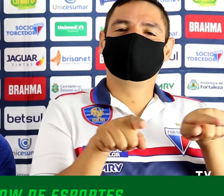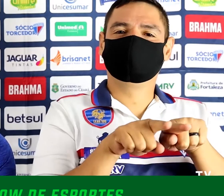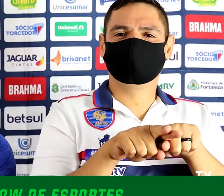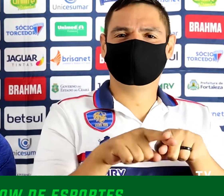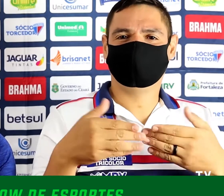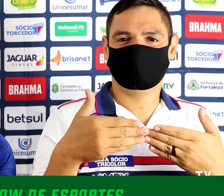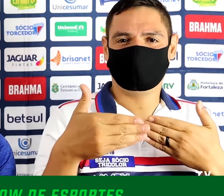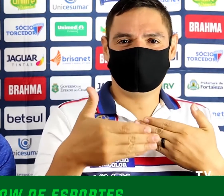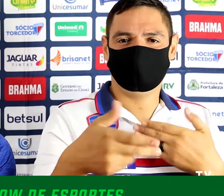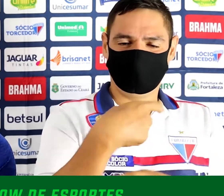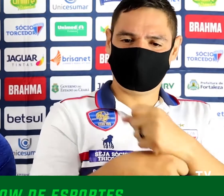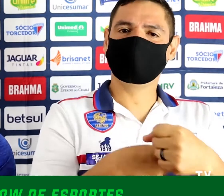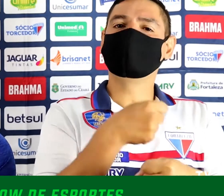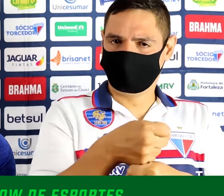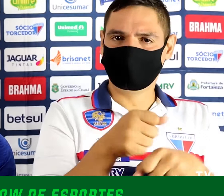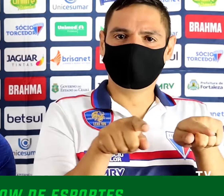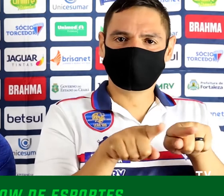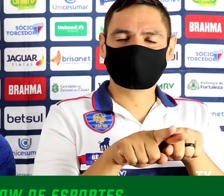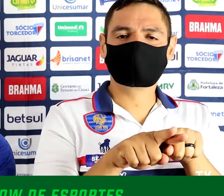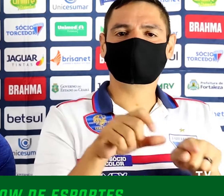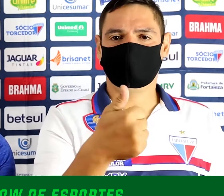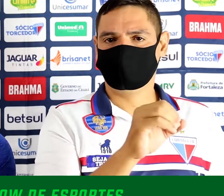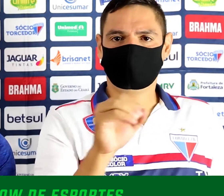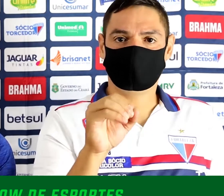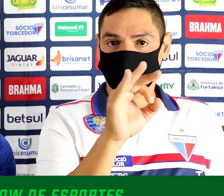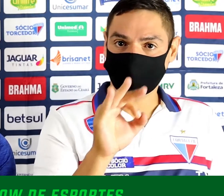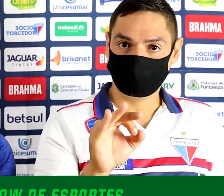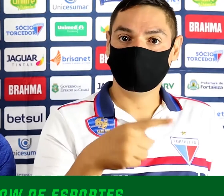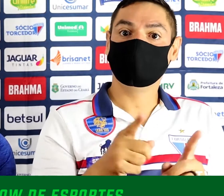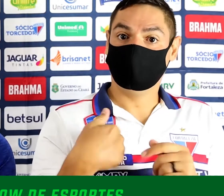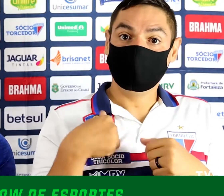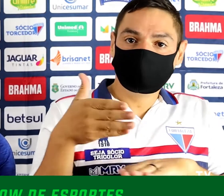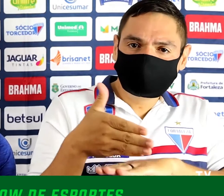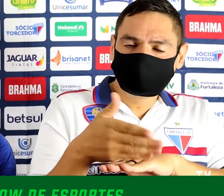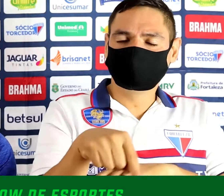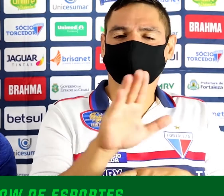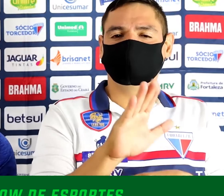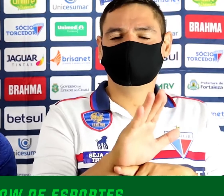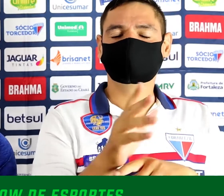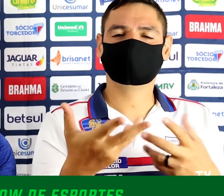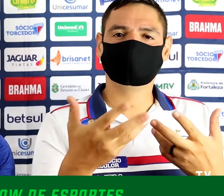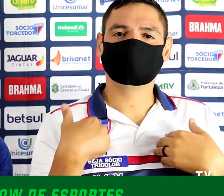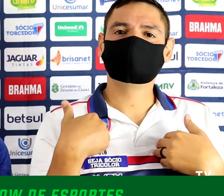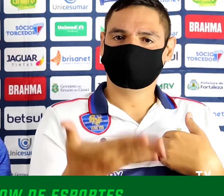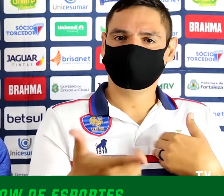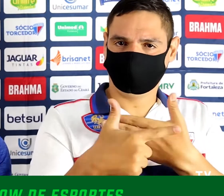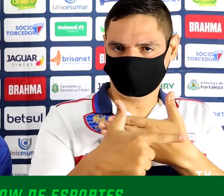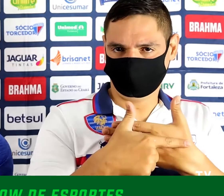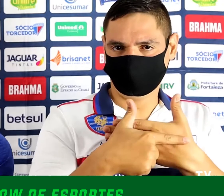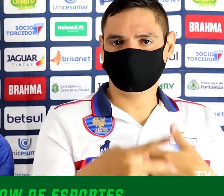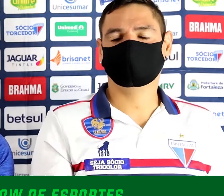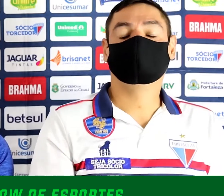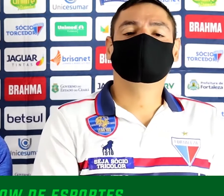longo do ano vai ficando 100%, mas eu vim aqui para ajudar e acho que devo estar fazendo um bom papel.